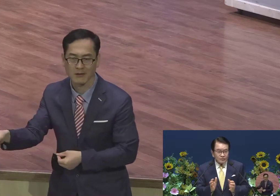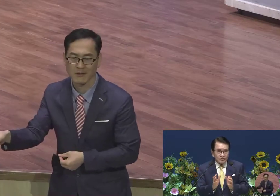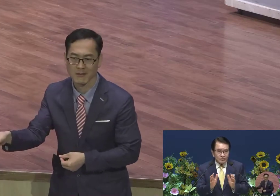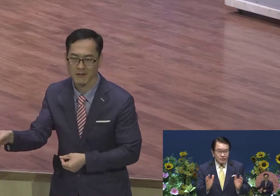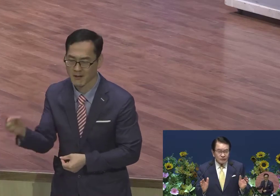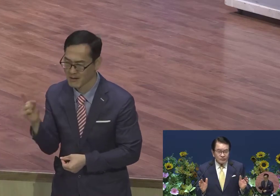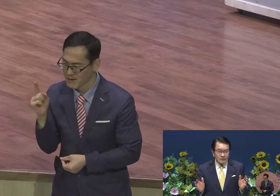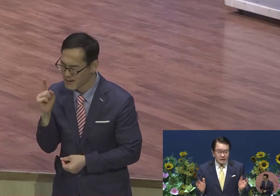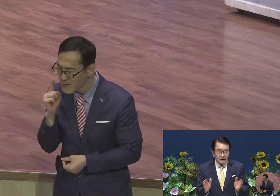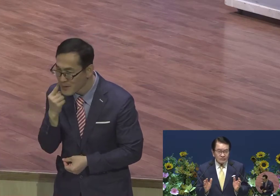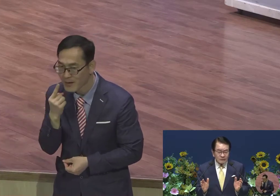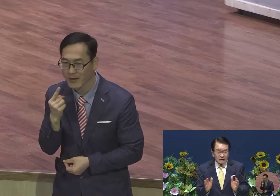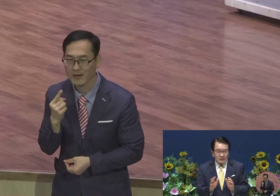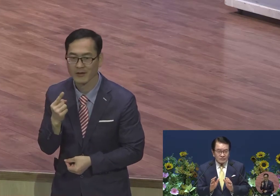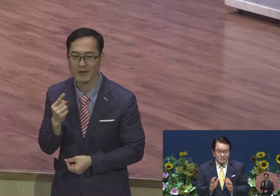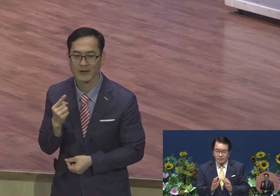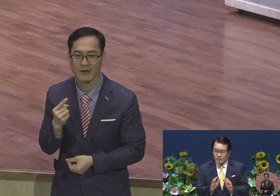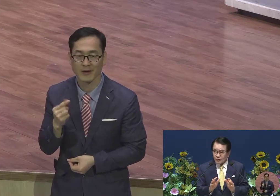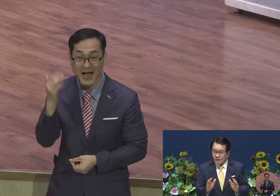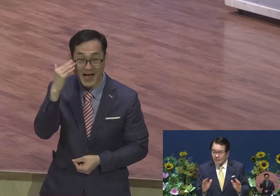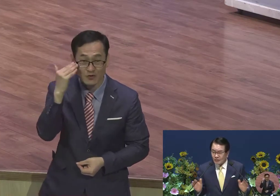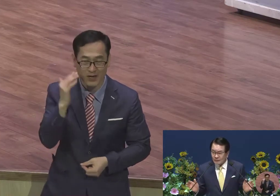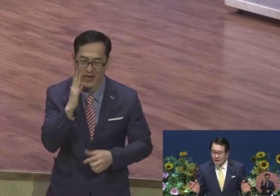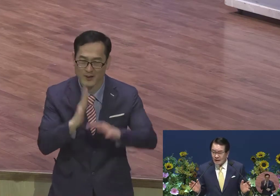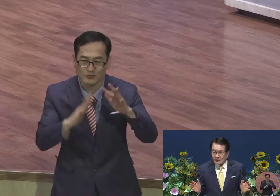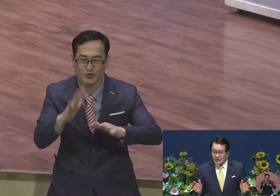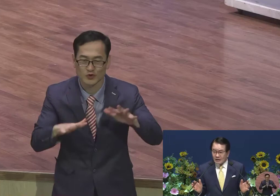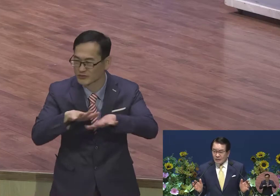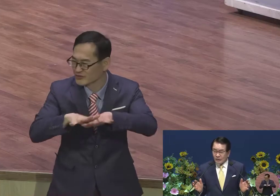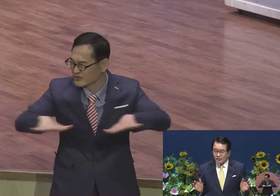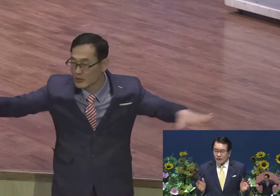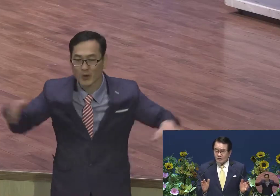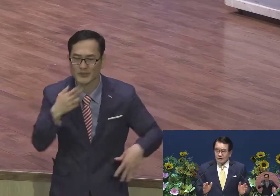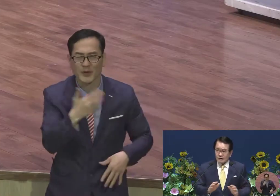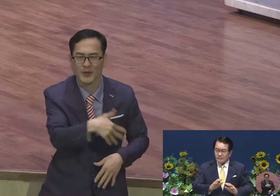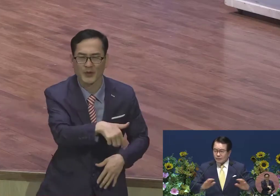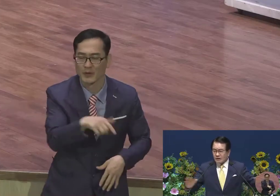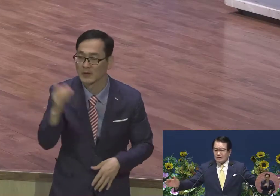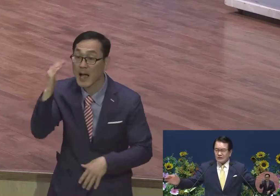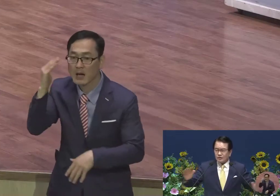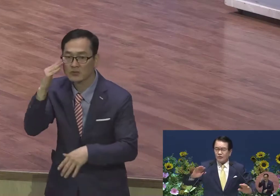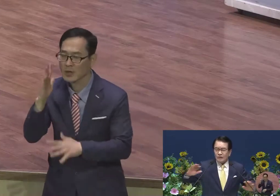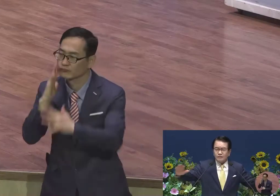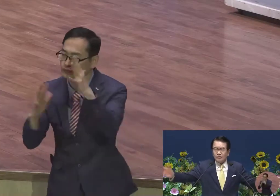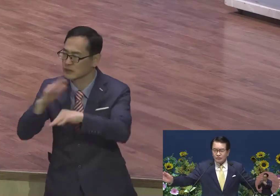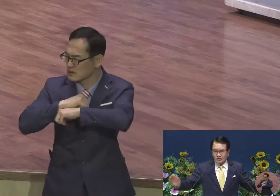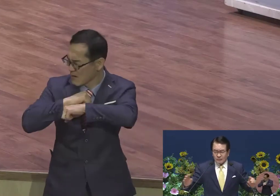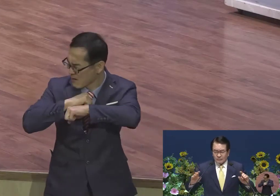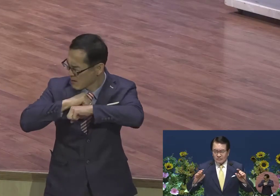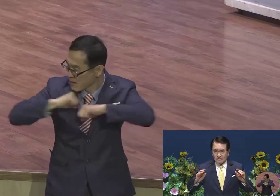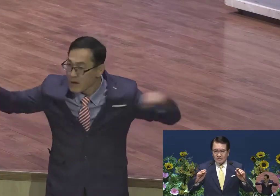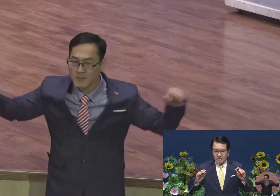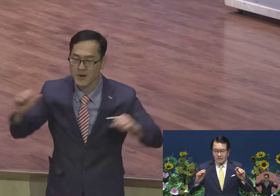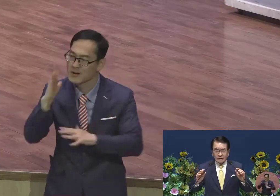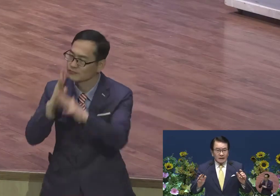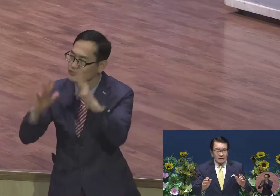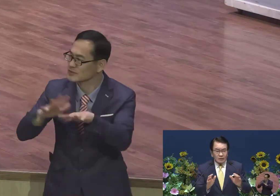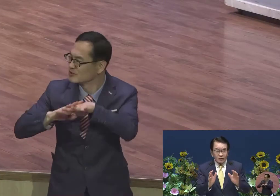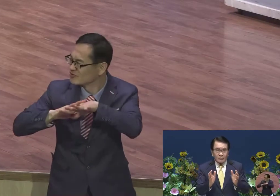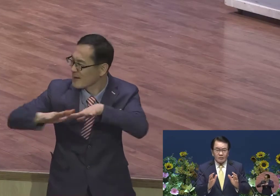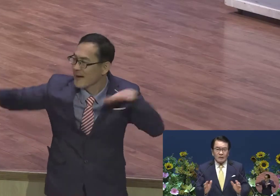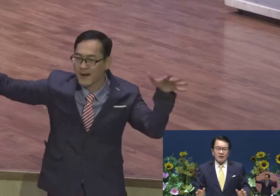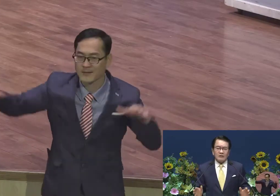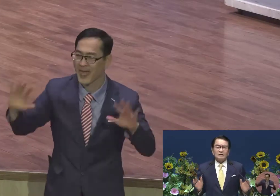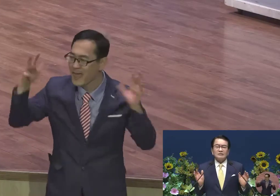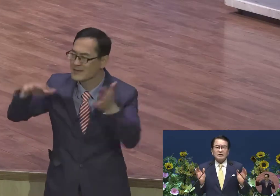그것도 푸른 초장. 우리나라는 푸른 초원이 별로 없는데. 외국 가면 전부 다 그냥 초원이 푸른 초원이. 그러니까